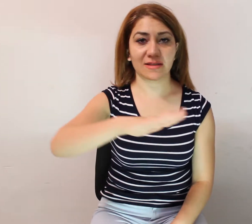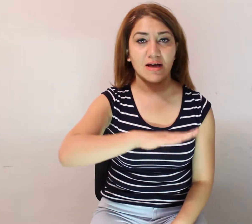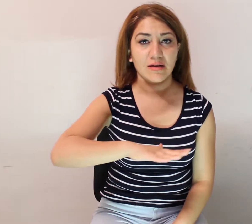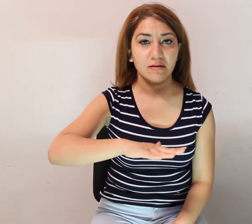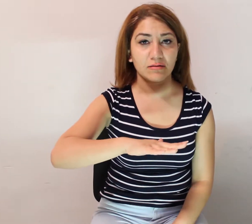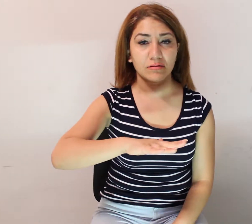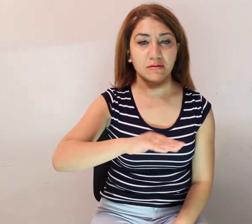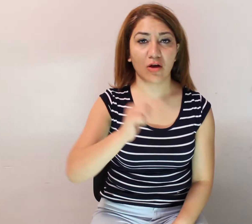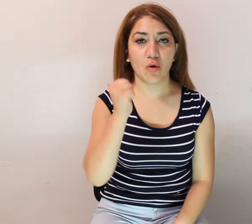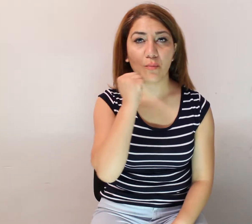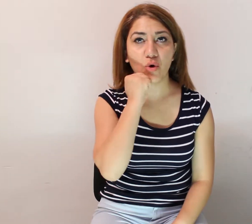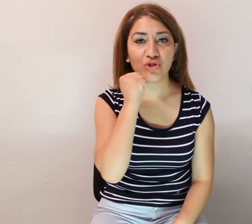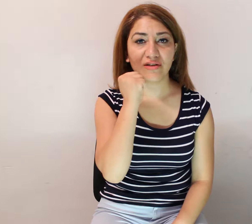Ռուսաստան, Մոսկվա,